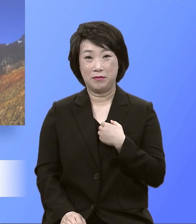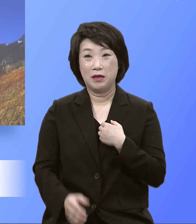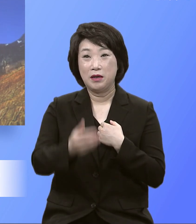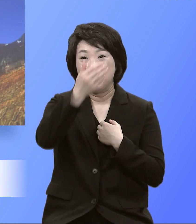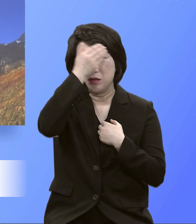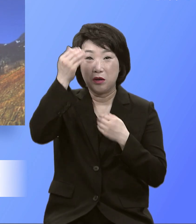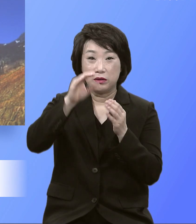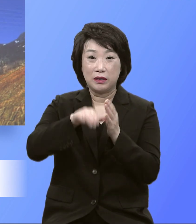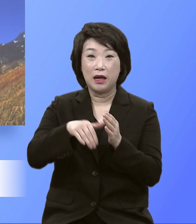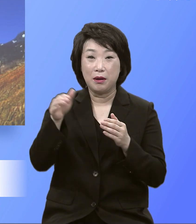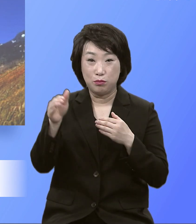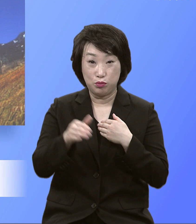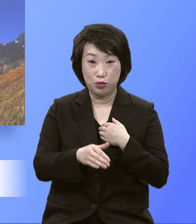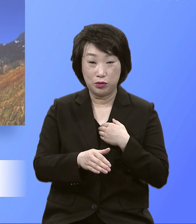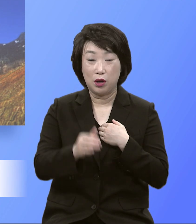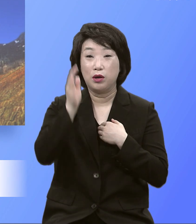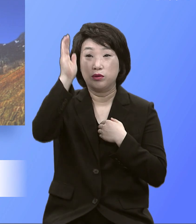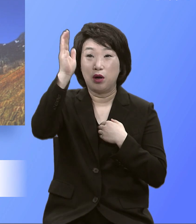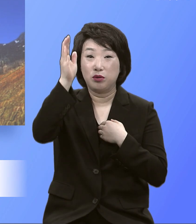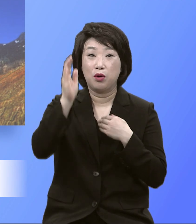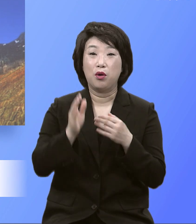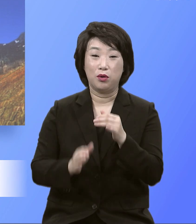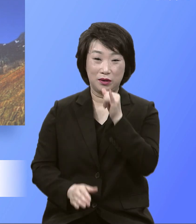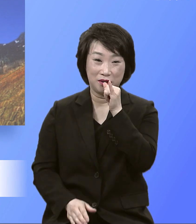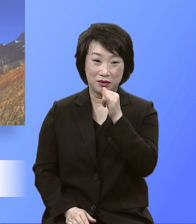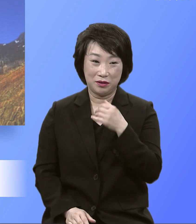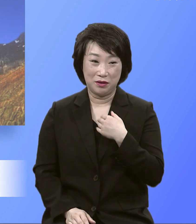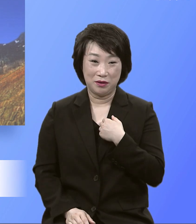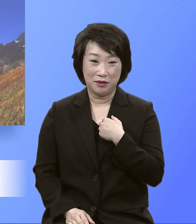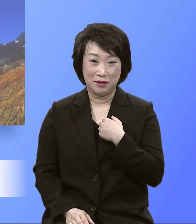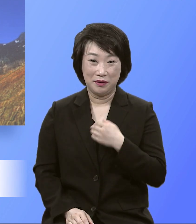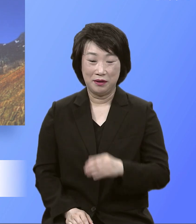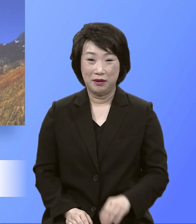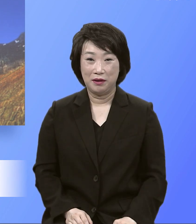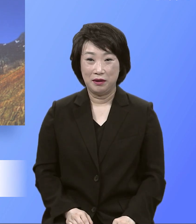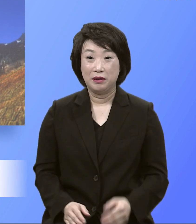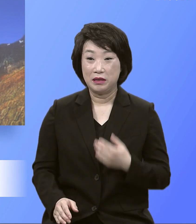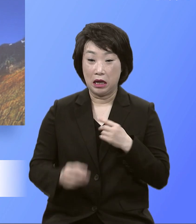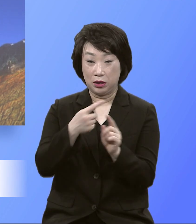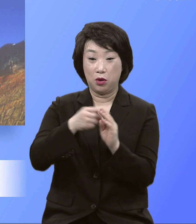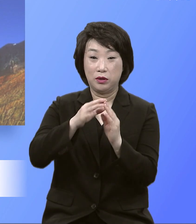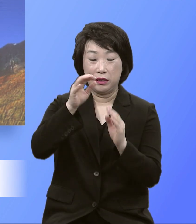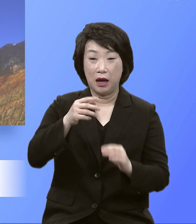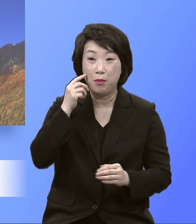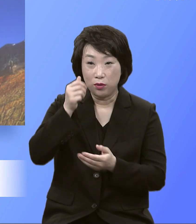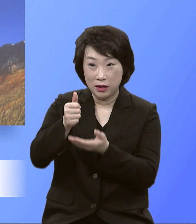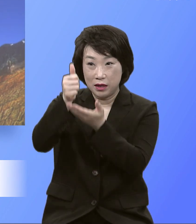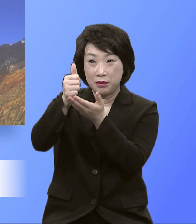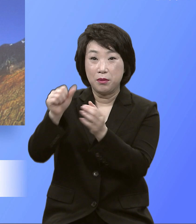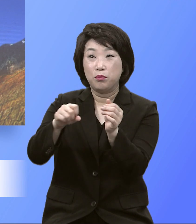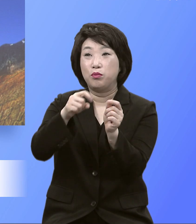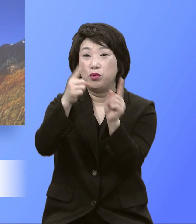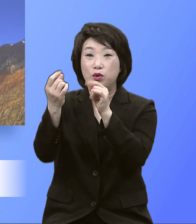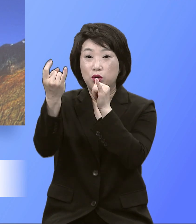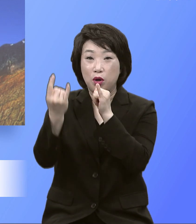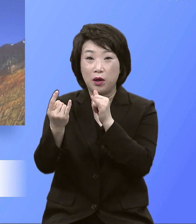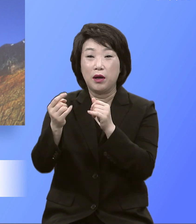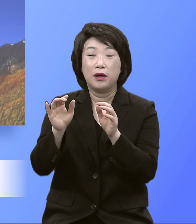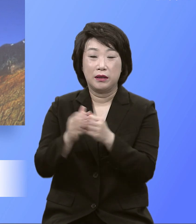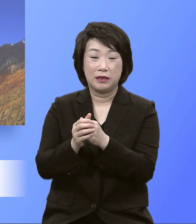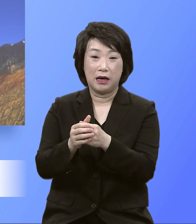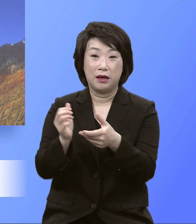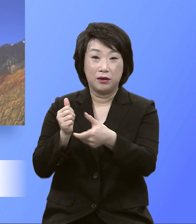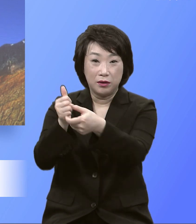청년 때부터 설교를 한 사람이에요. 목사님이 집회 이렇게